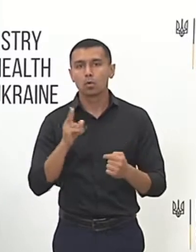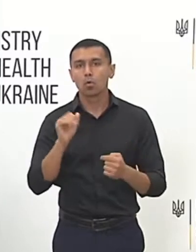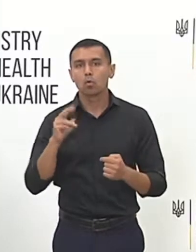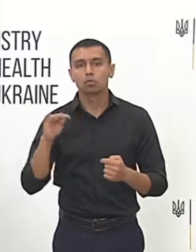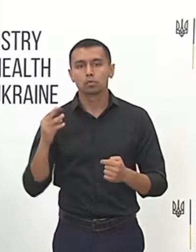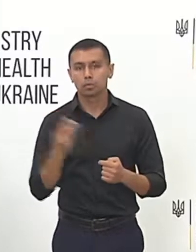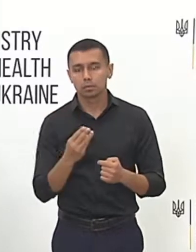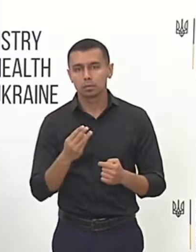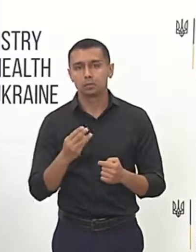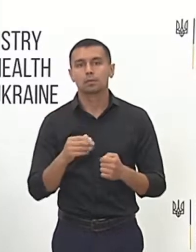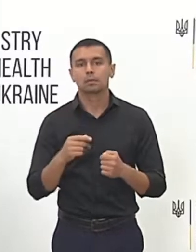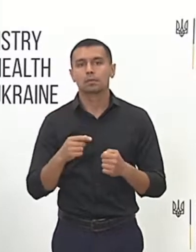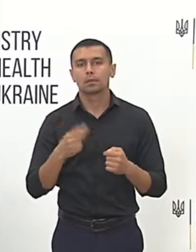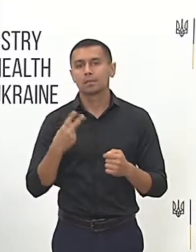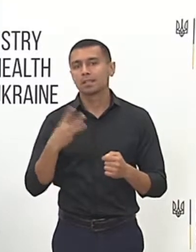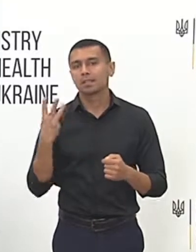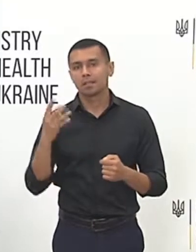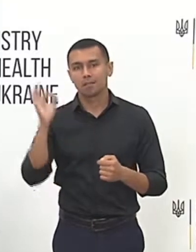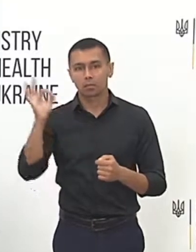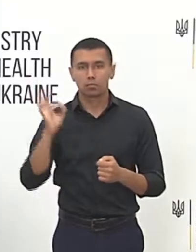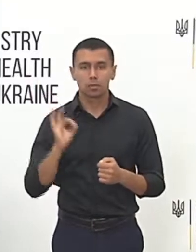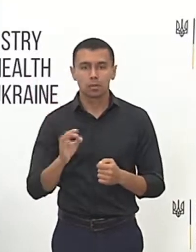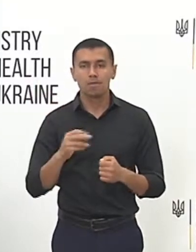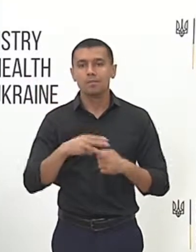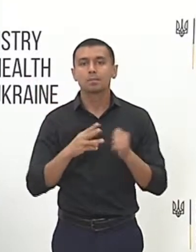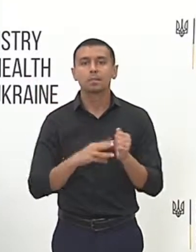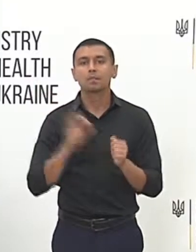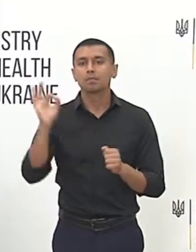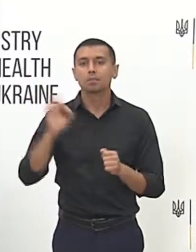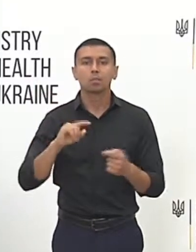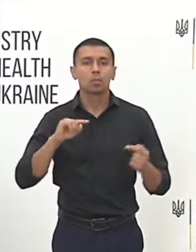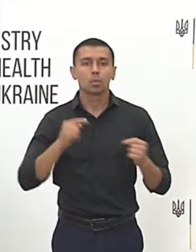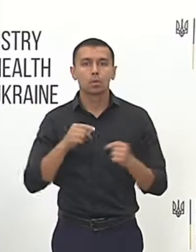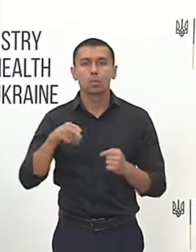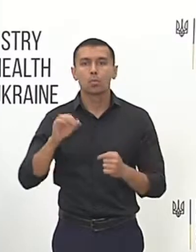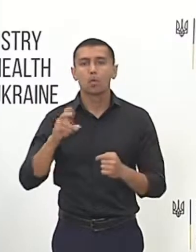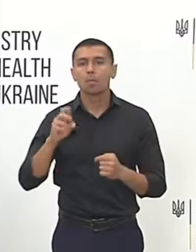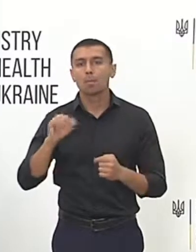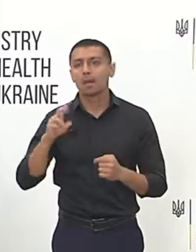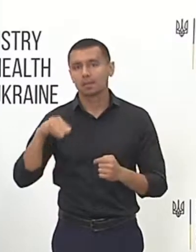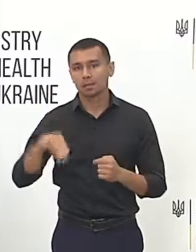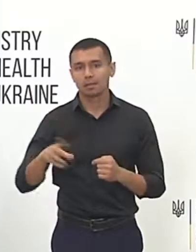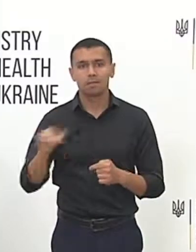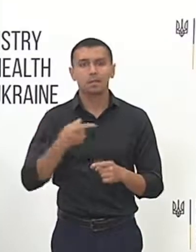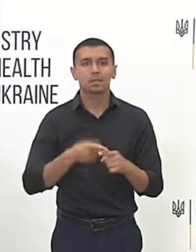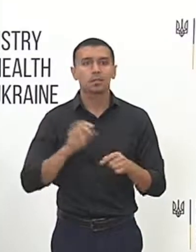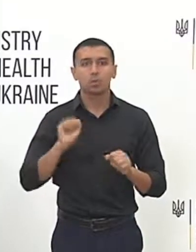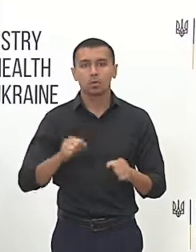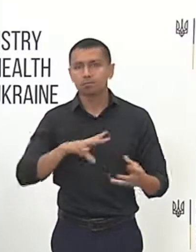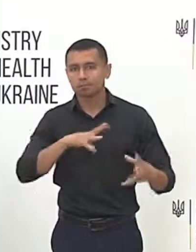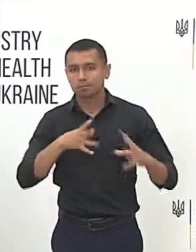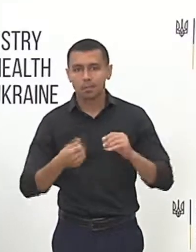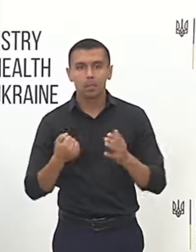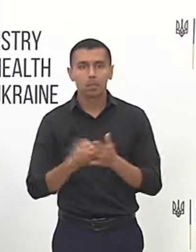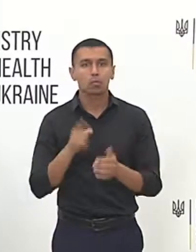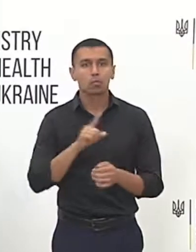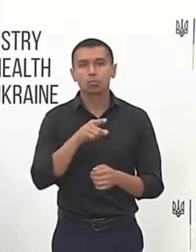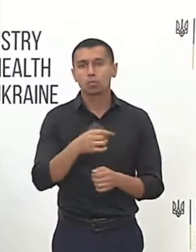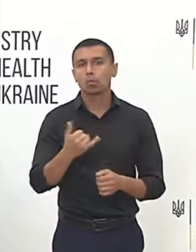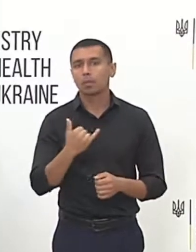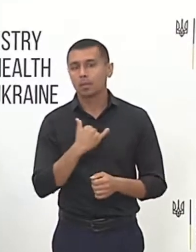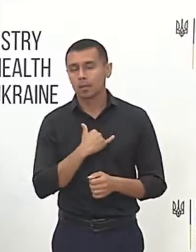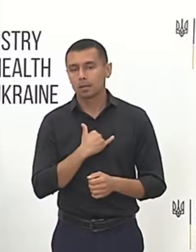коклюшу, дифтерії, правцю – 23%, 18% проти поліомієліту. Все це може призвести до того, що